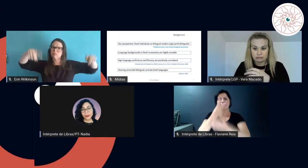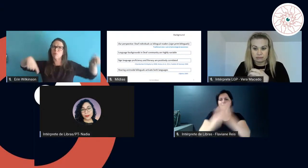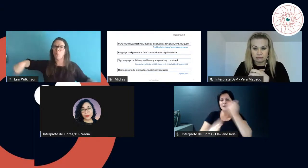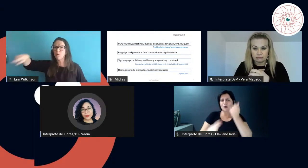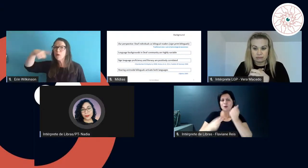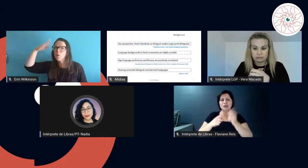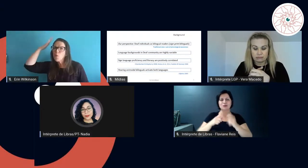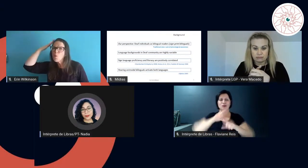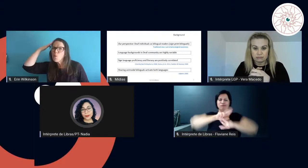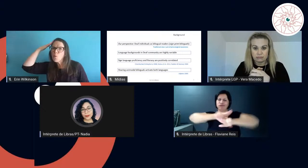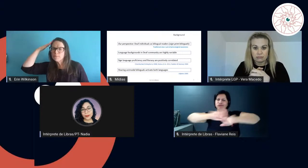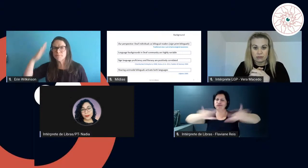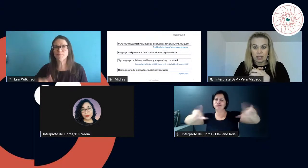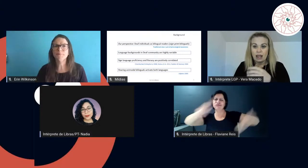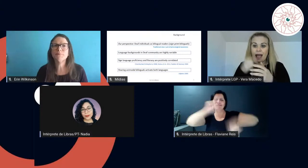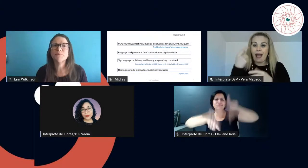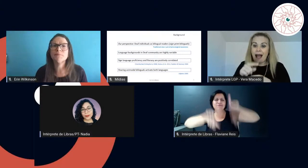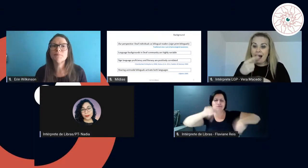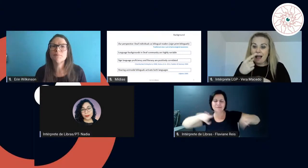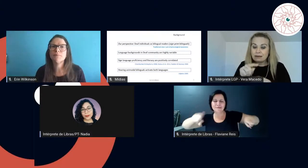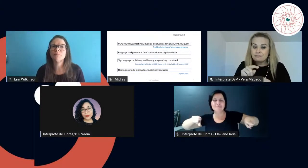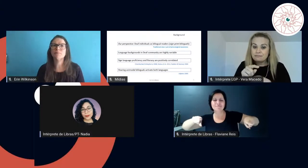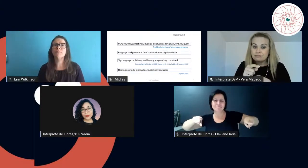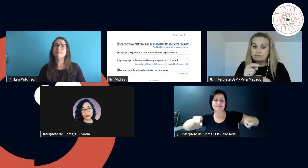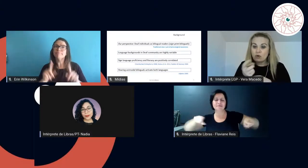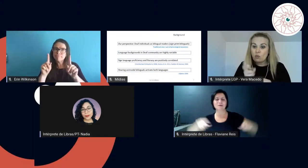imagética, elas têm